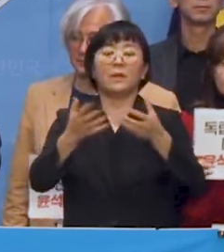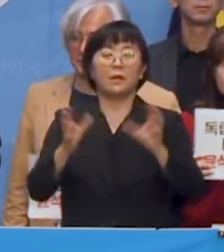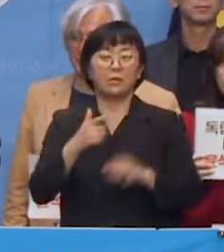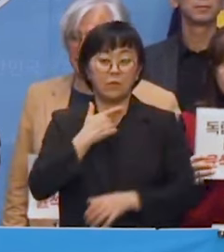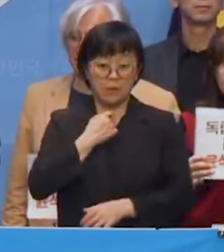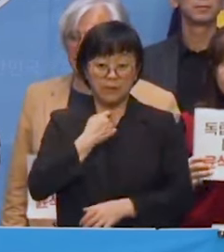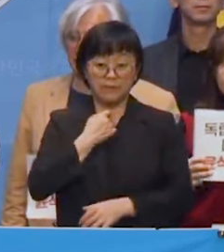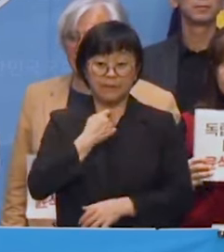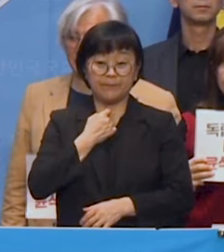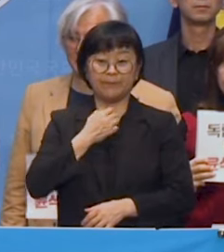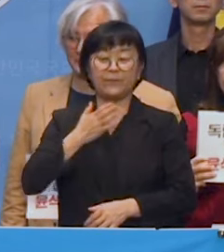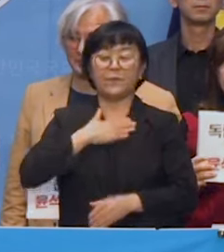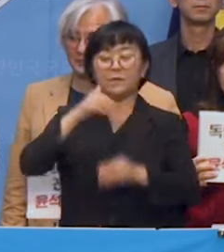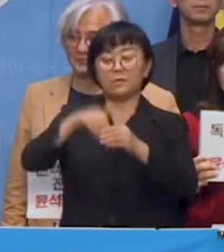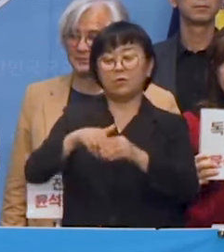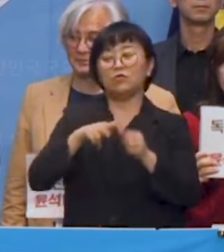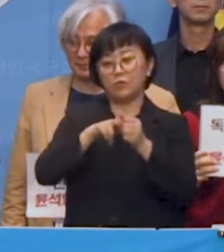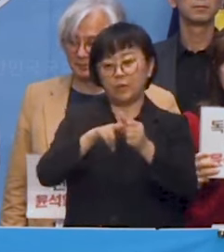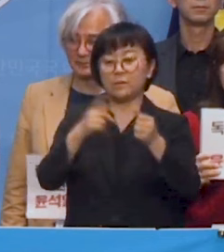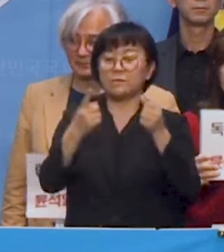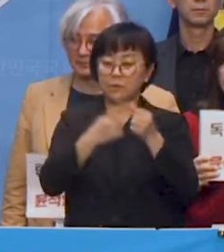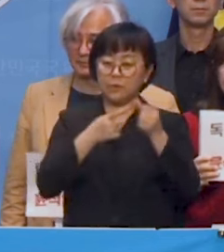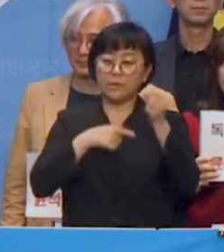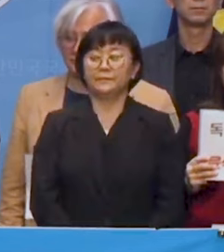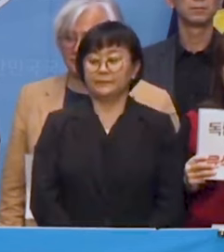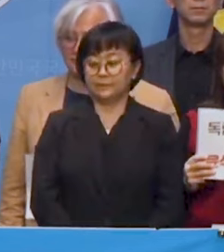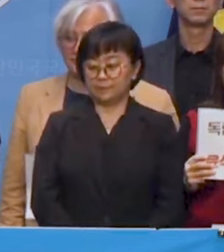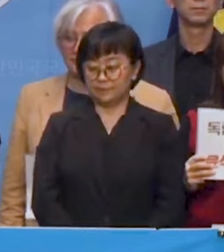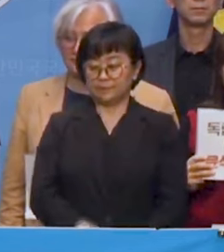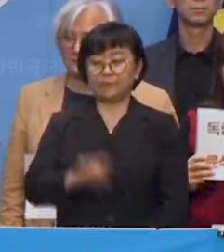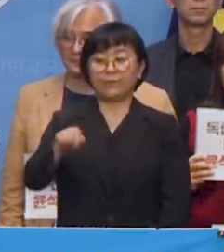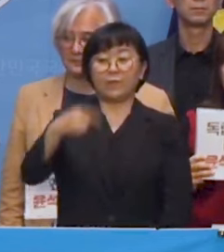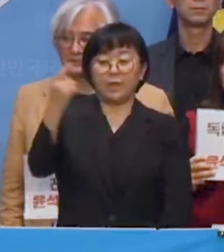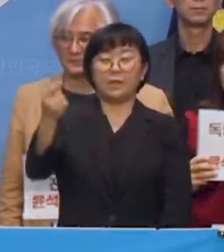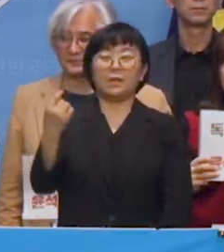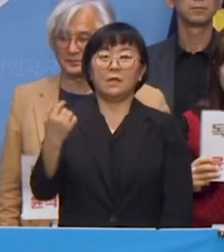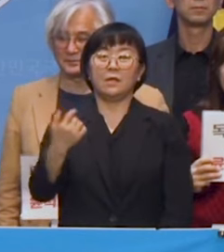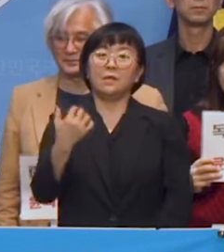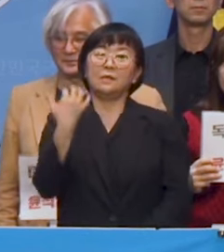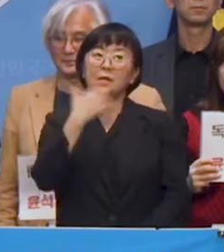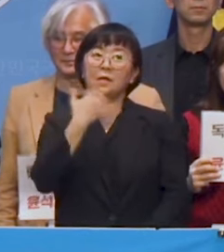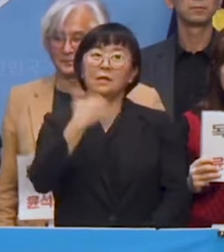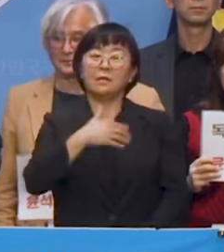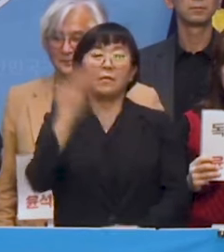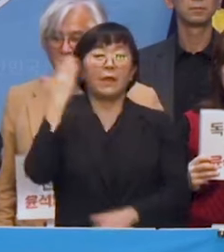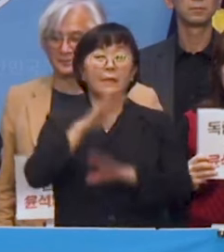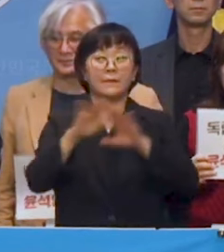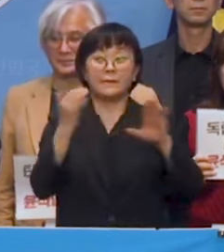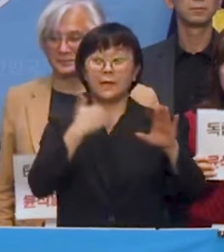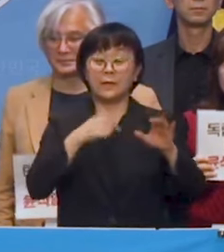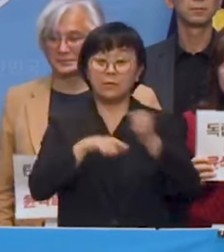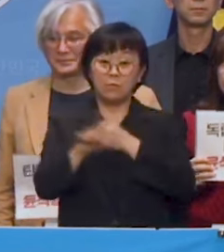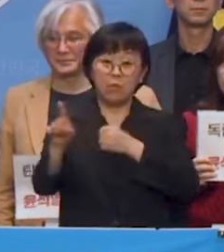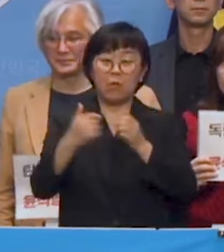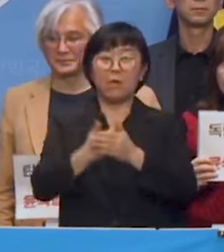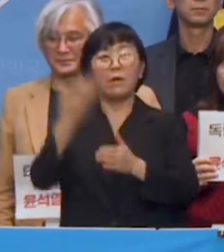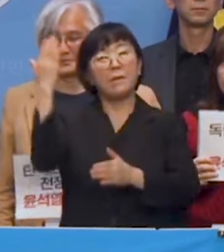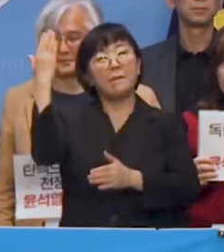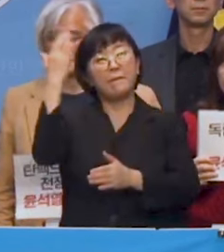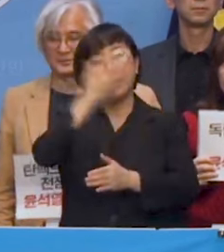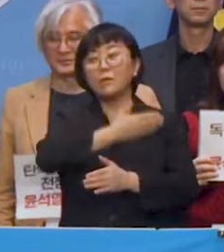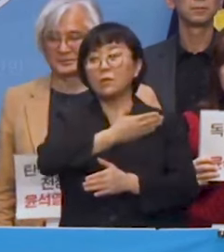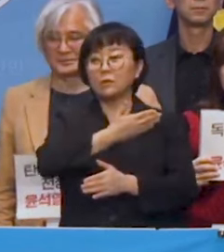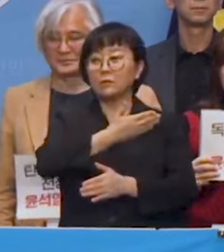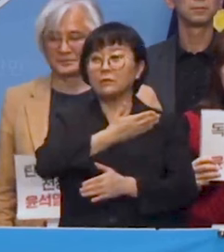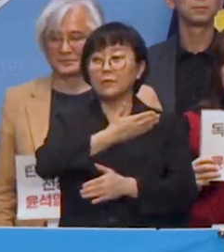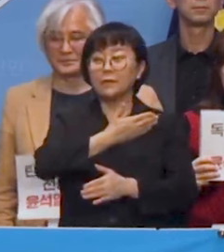염원이자 제 총선 출마의 첫 번째 이유입니다. 다음으로 당 색깔이 하늘색인 이유는 저 맑고 푸른